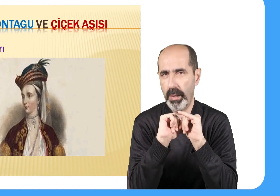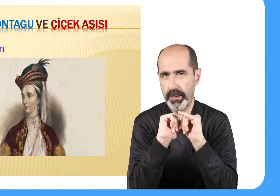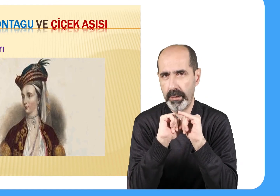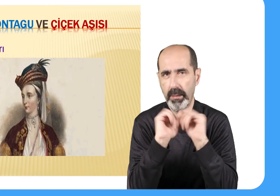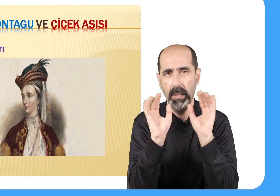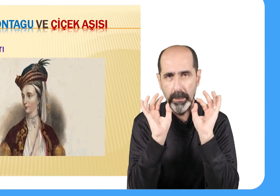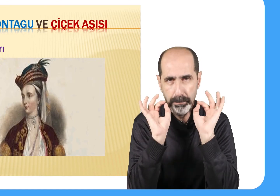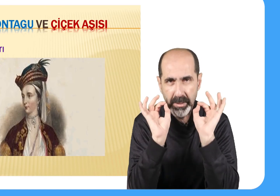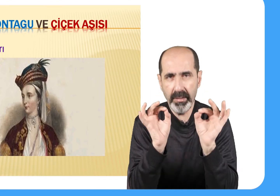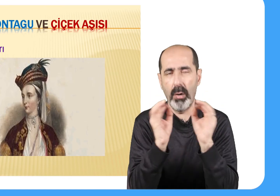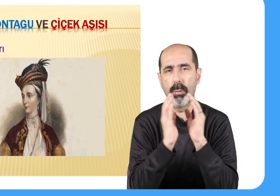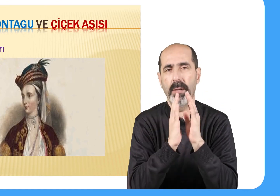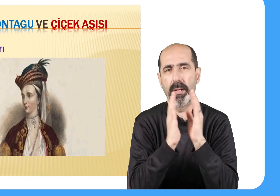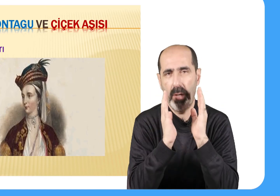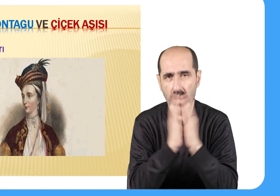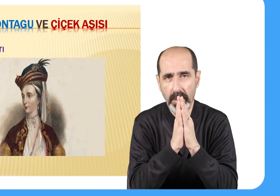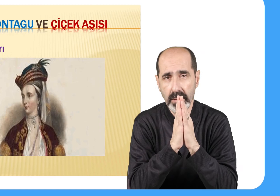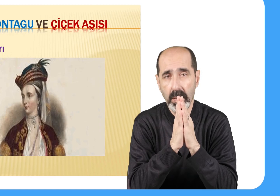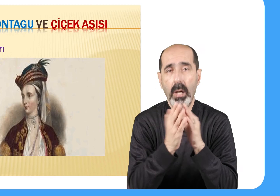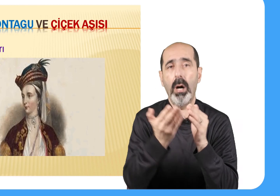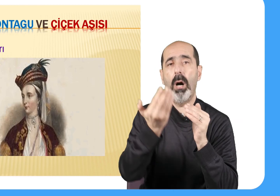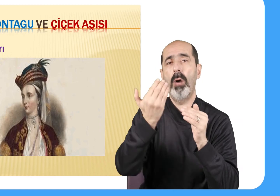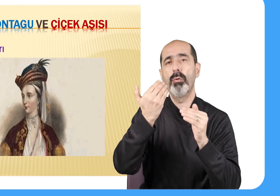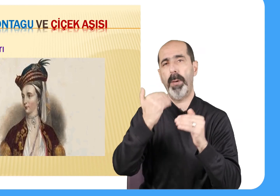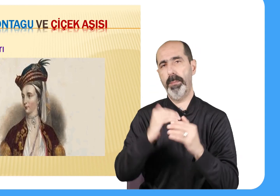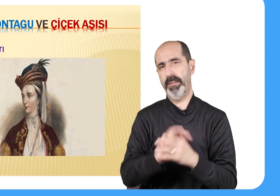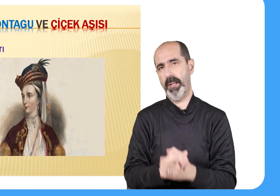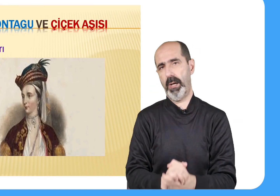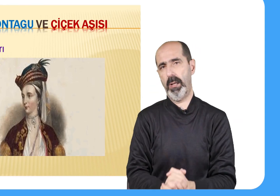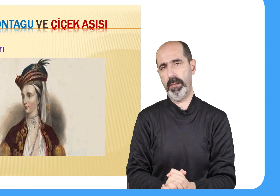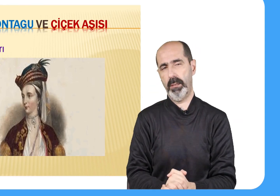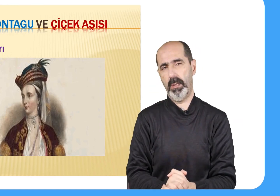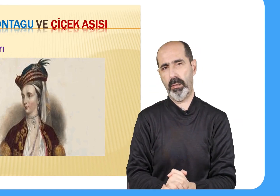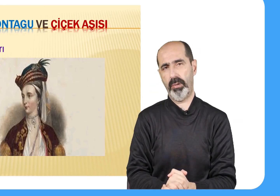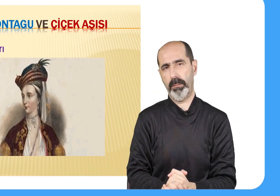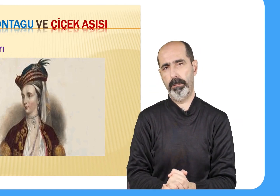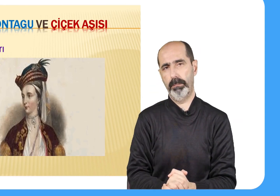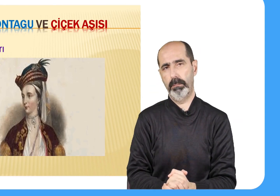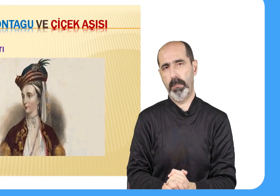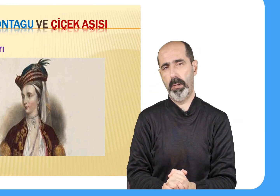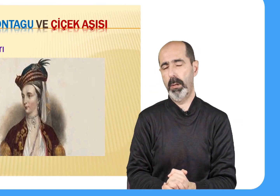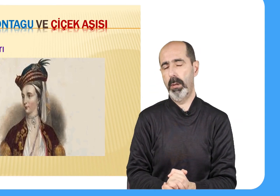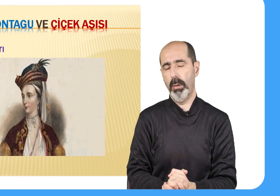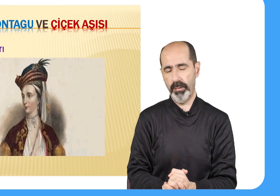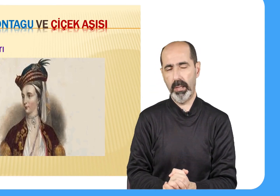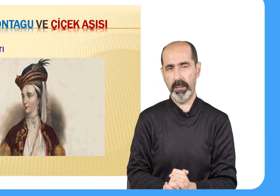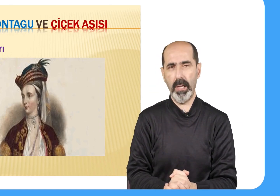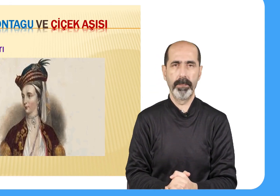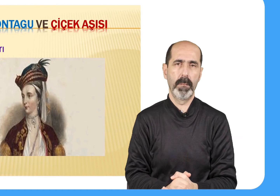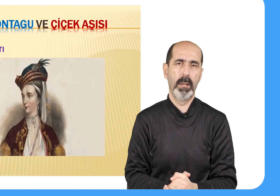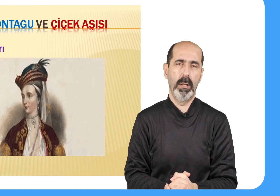Ona dikkat Biz Avrupa'dan almadık Avrupa bizden aldı arkadaşlar bu